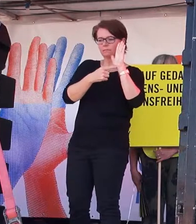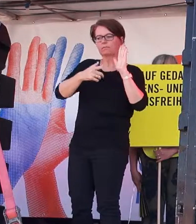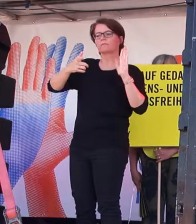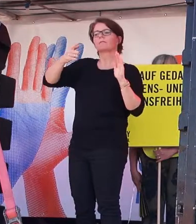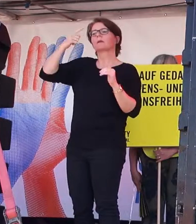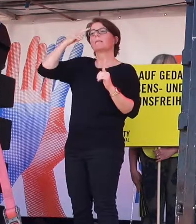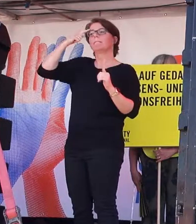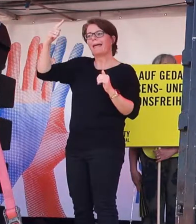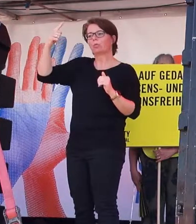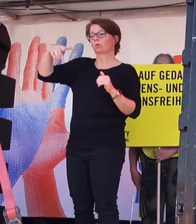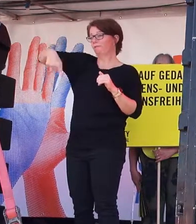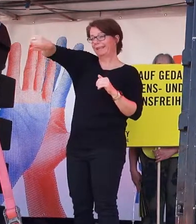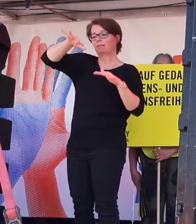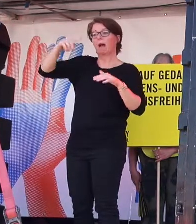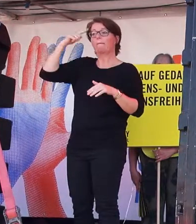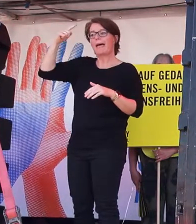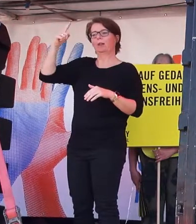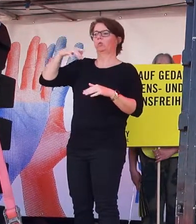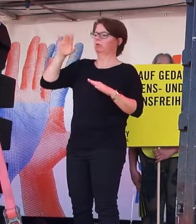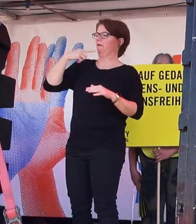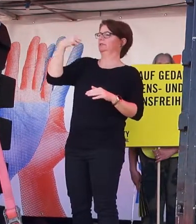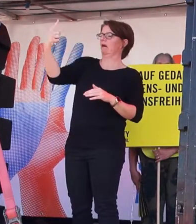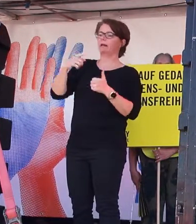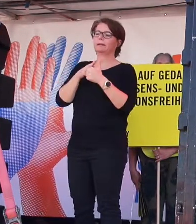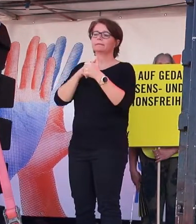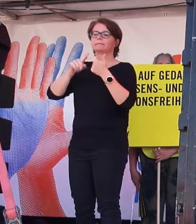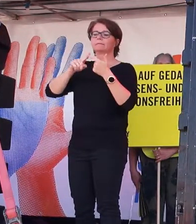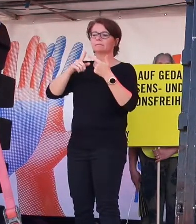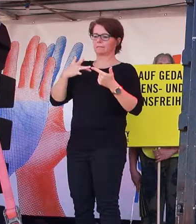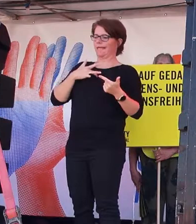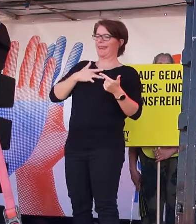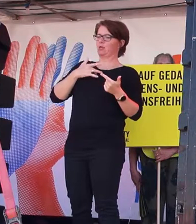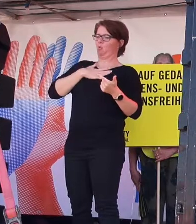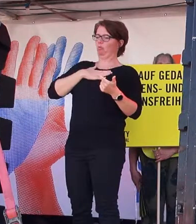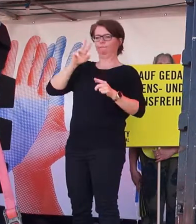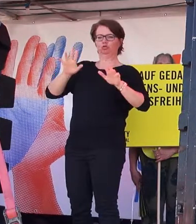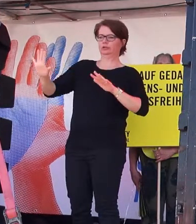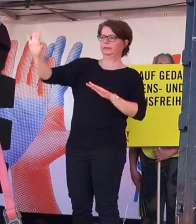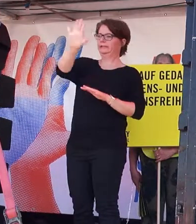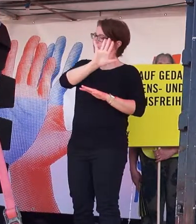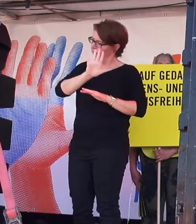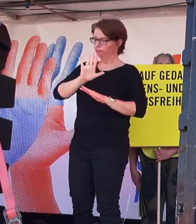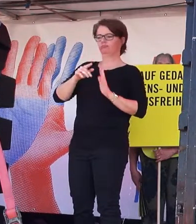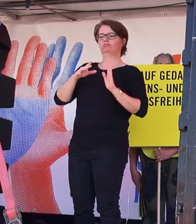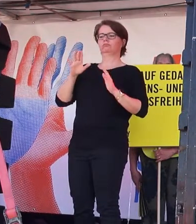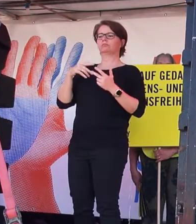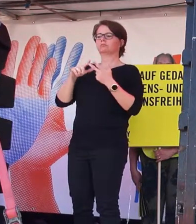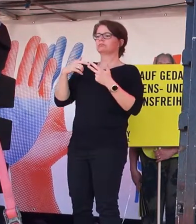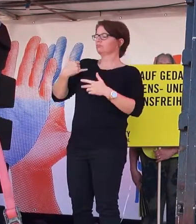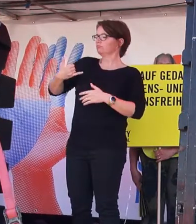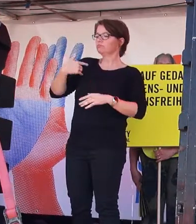möchte. Das Recht daran zu glauben, woran man glauben möchte. Zu heiraten, wen man lieben